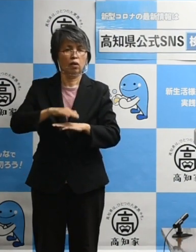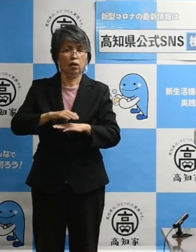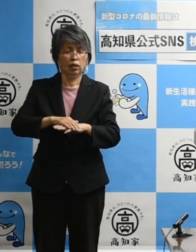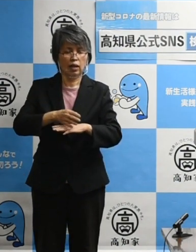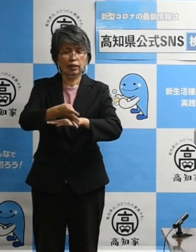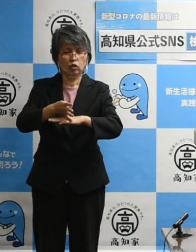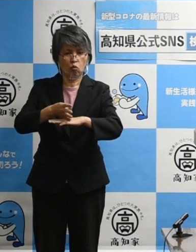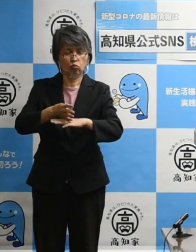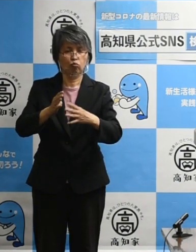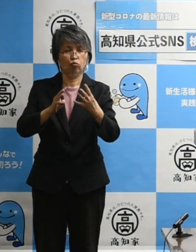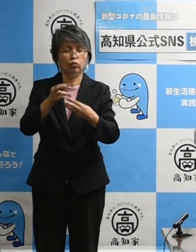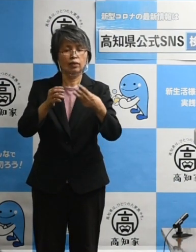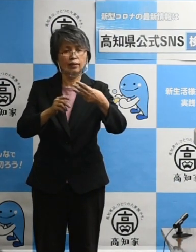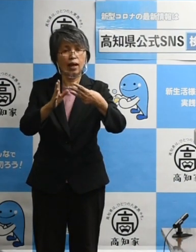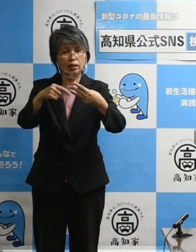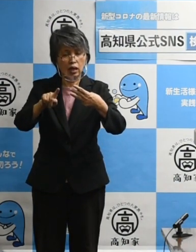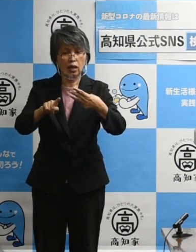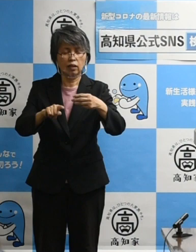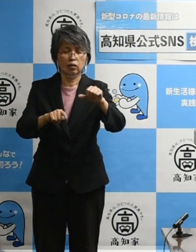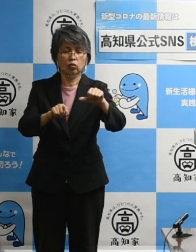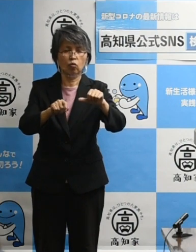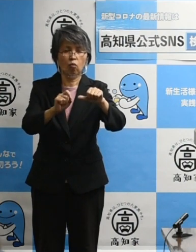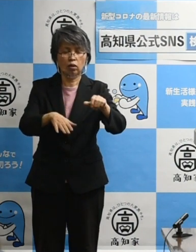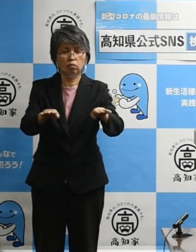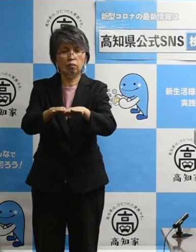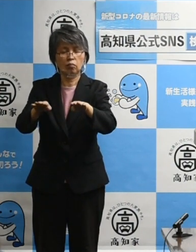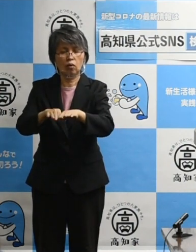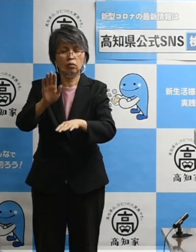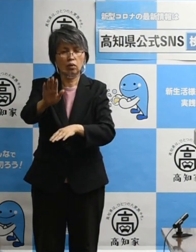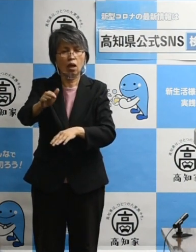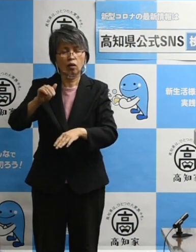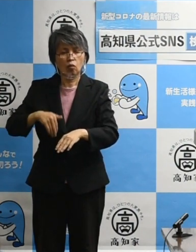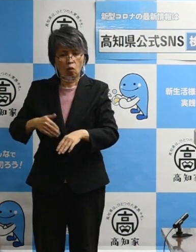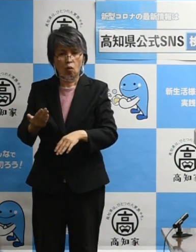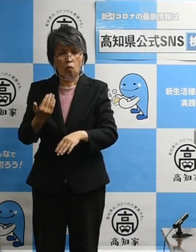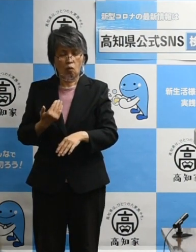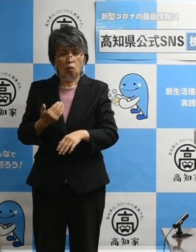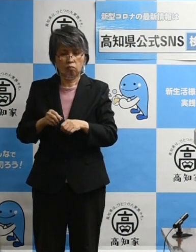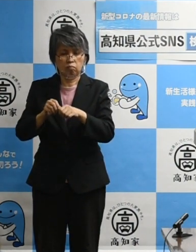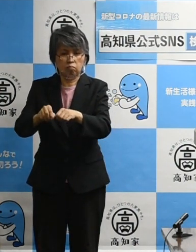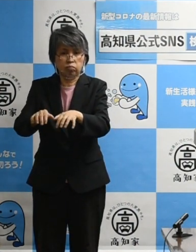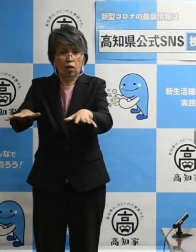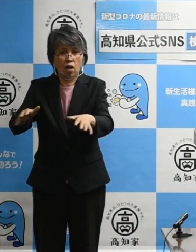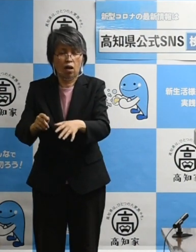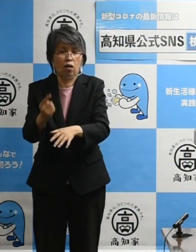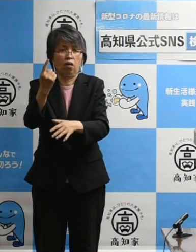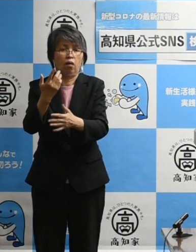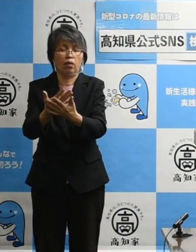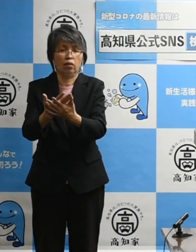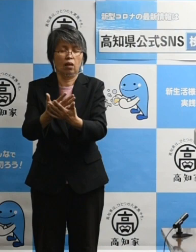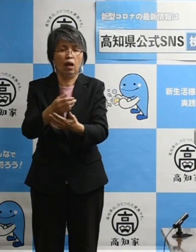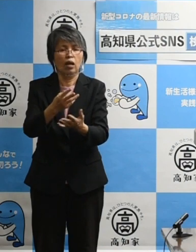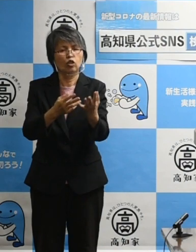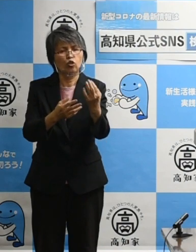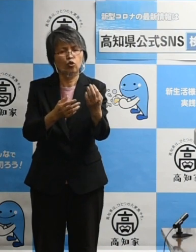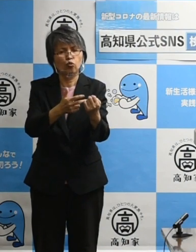他の3県が連休前後に襲われた感染の急拡大、これが数週間の